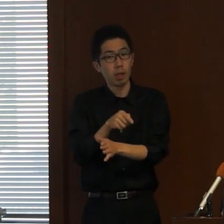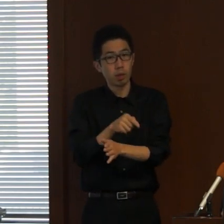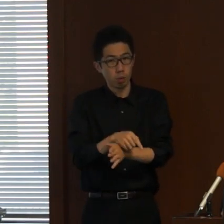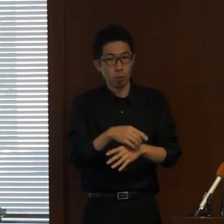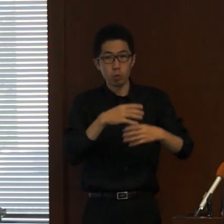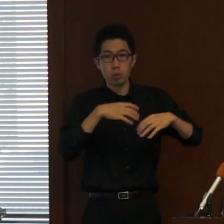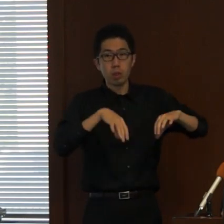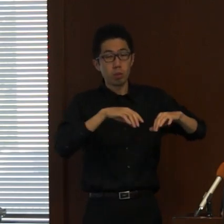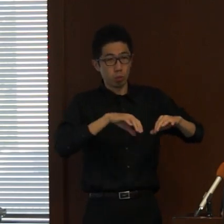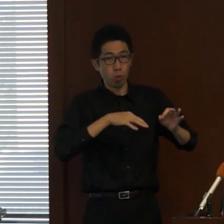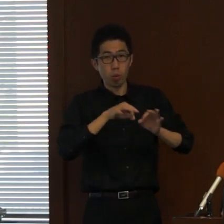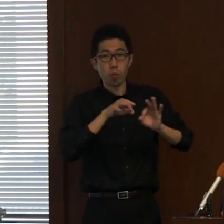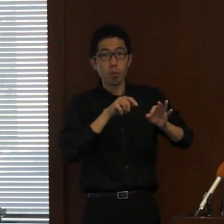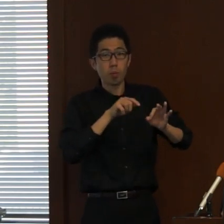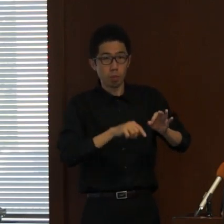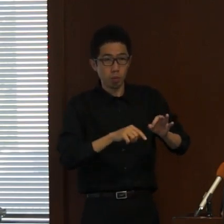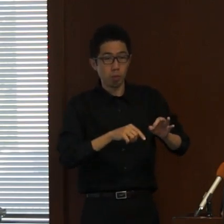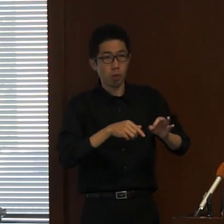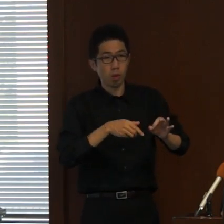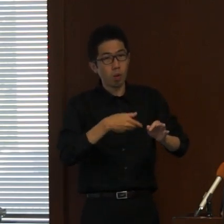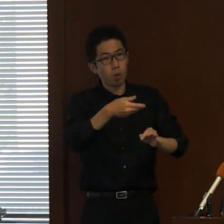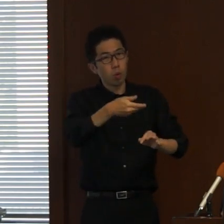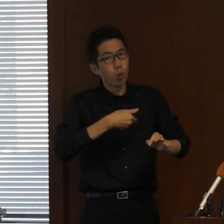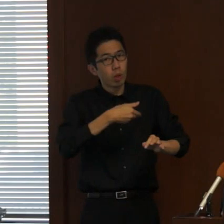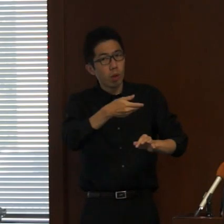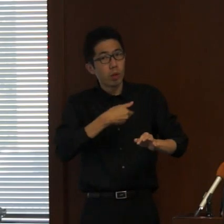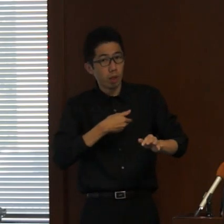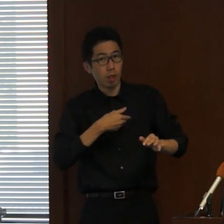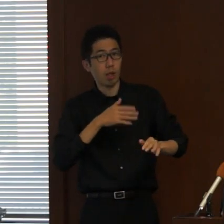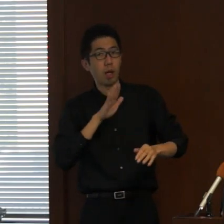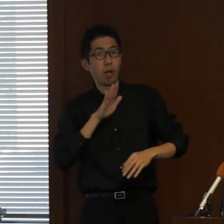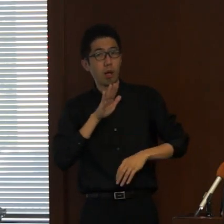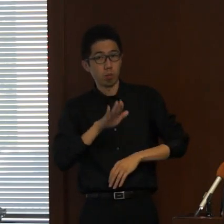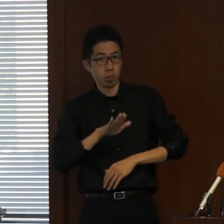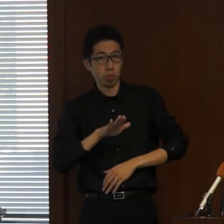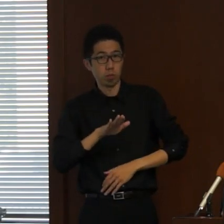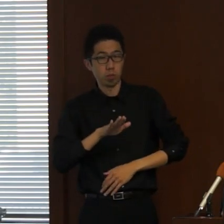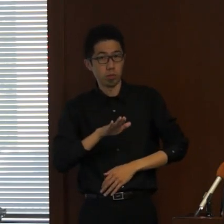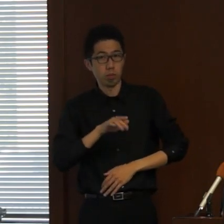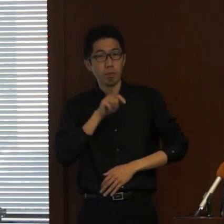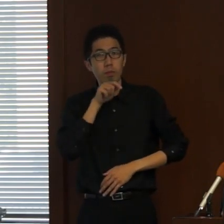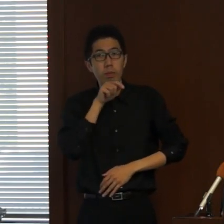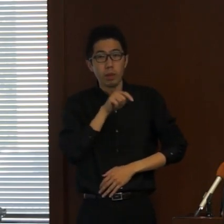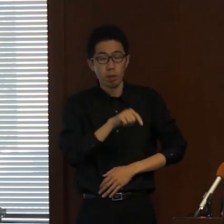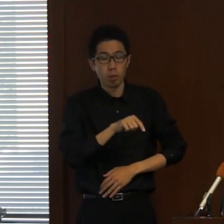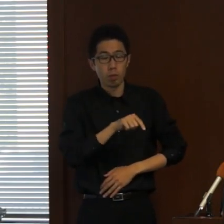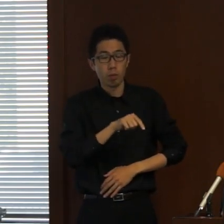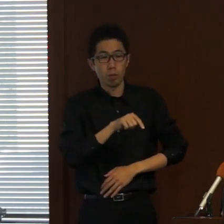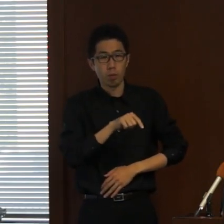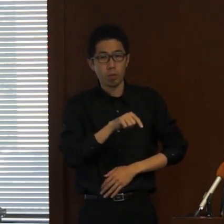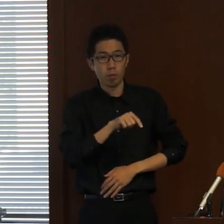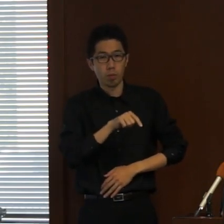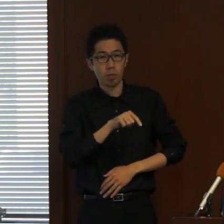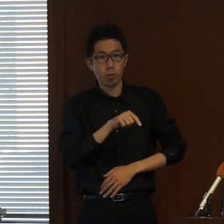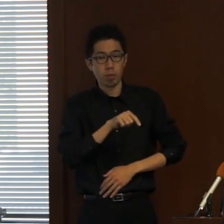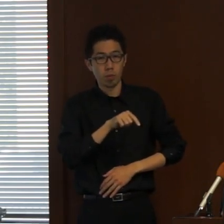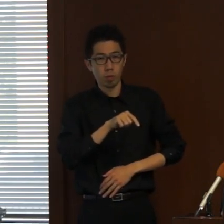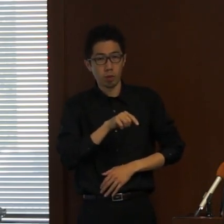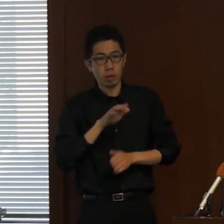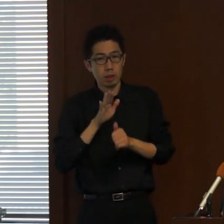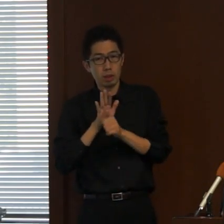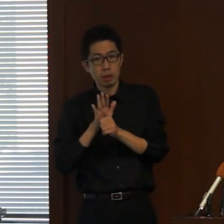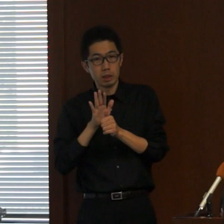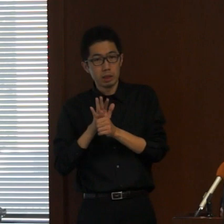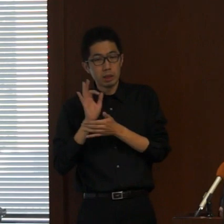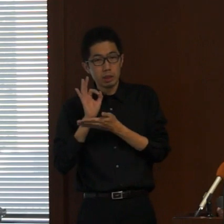の方から問い合わせがたくさんあって、それとしては、改めて支給について整理をされたというふうに